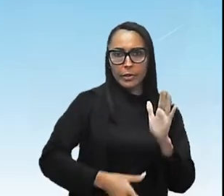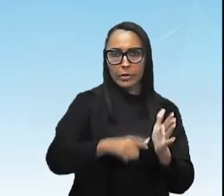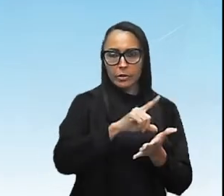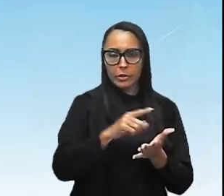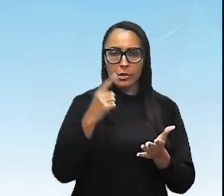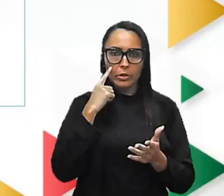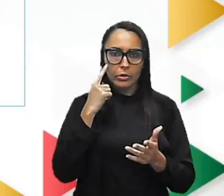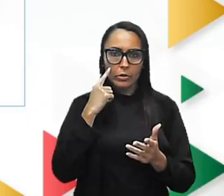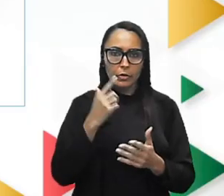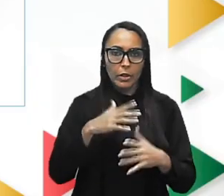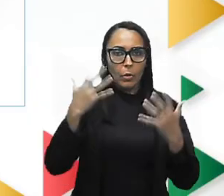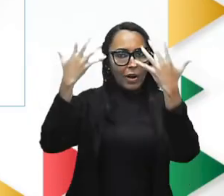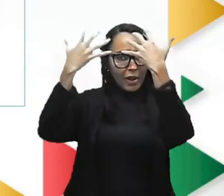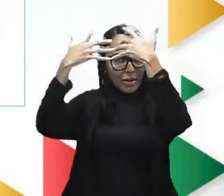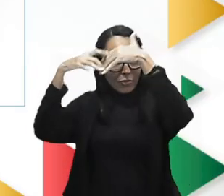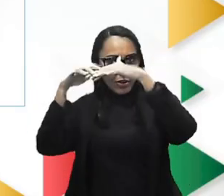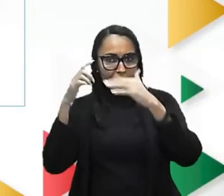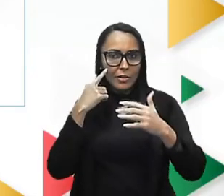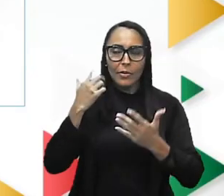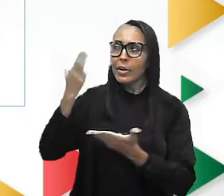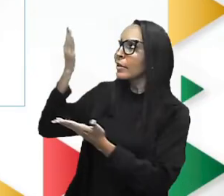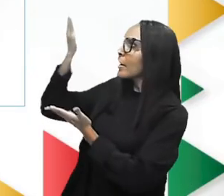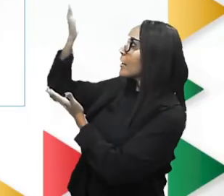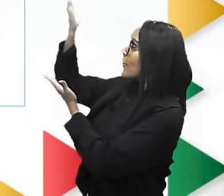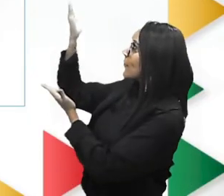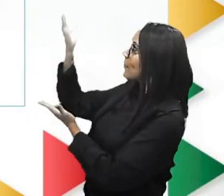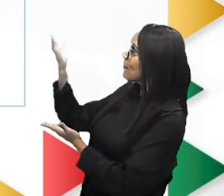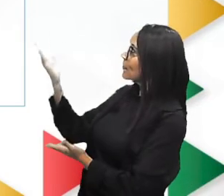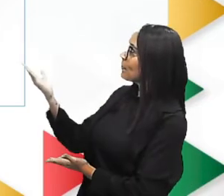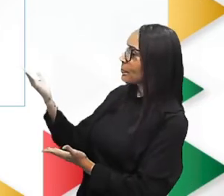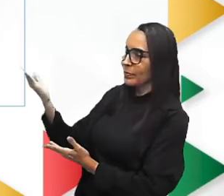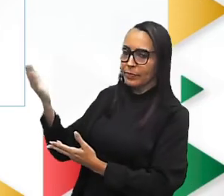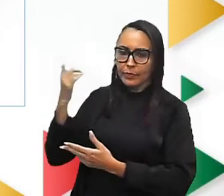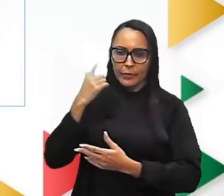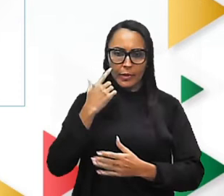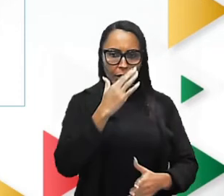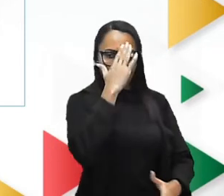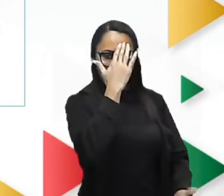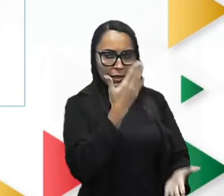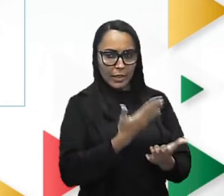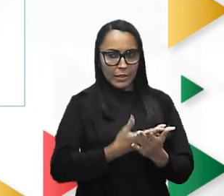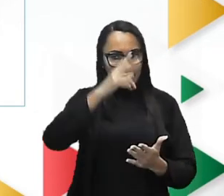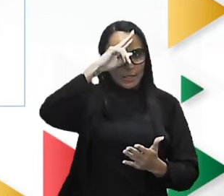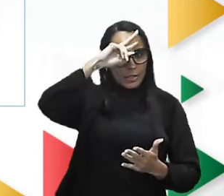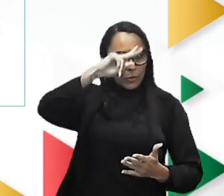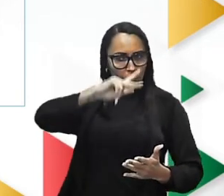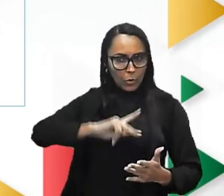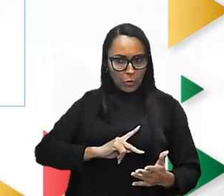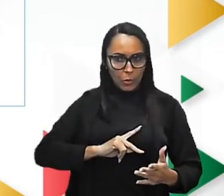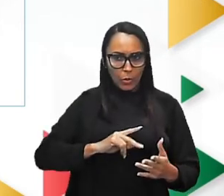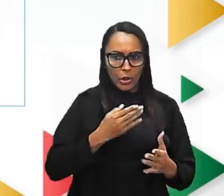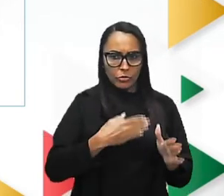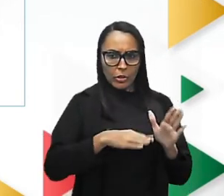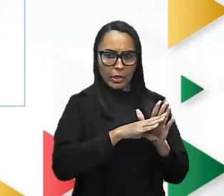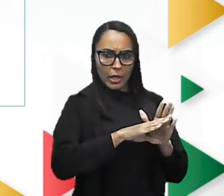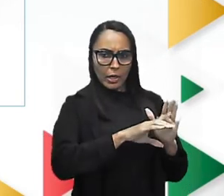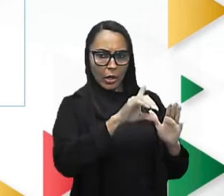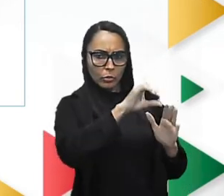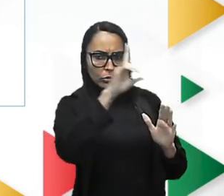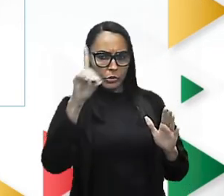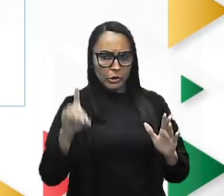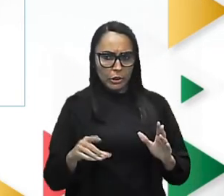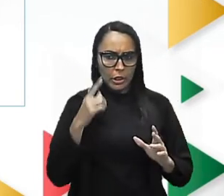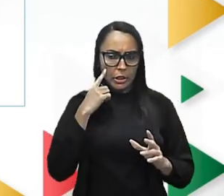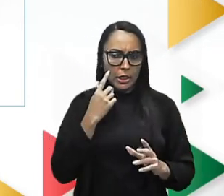uma reflexão. Como há na tela é: acredite em si próprio e chegará um dia em que